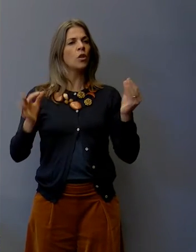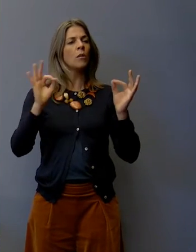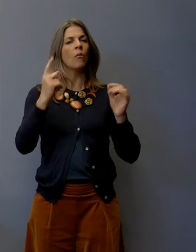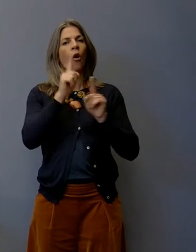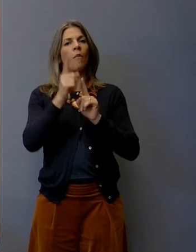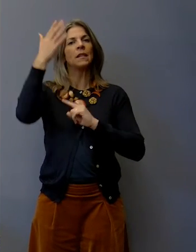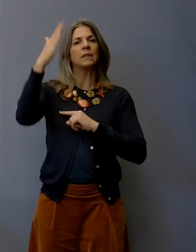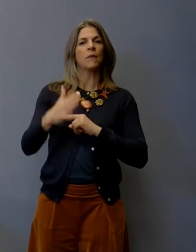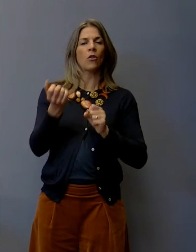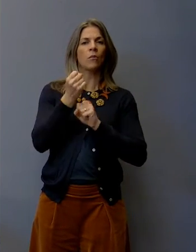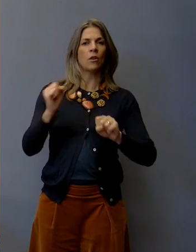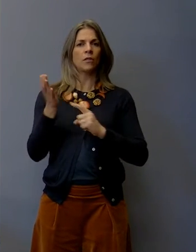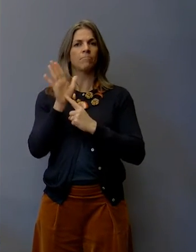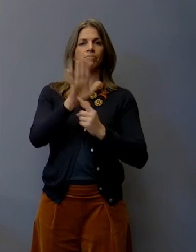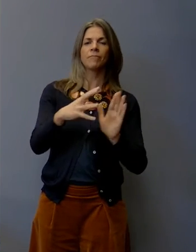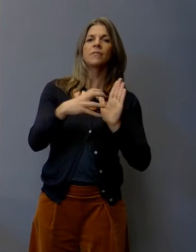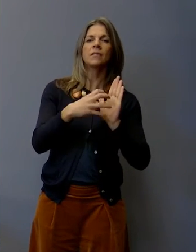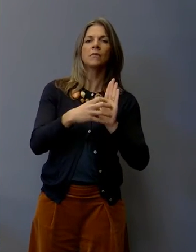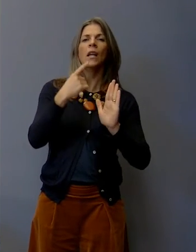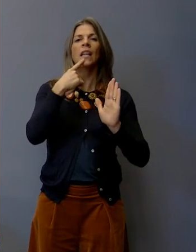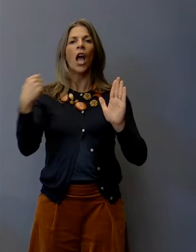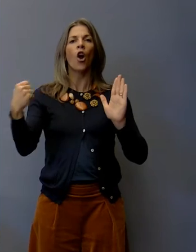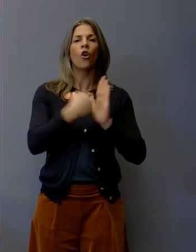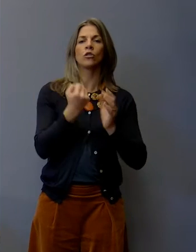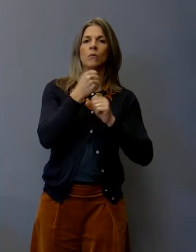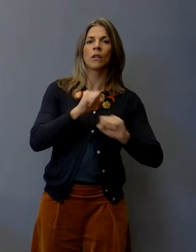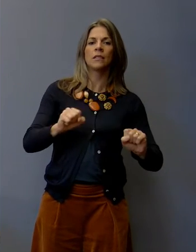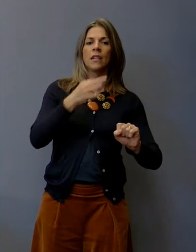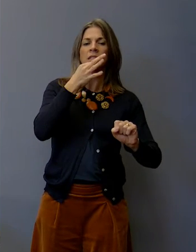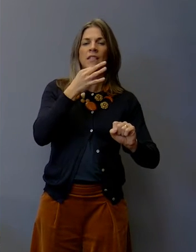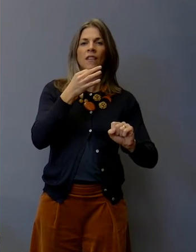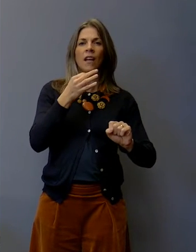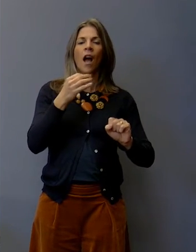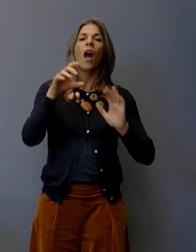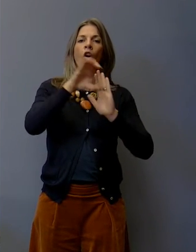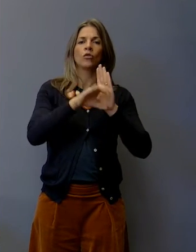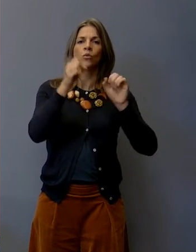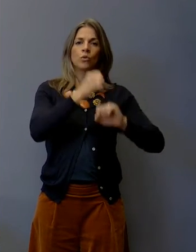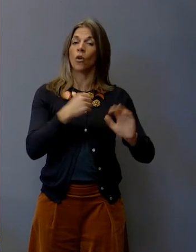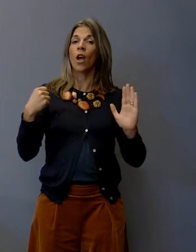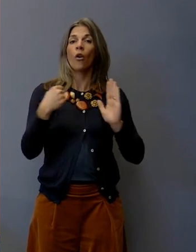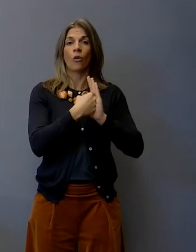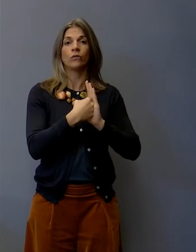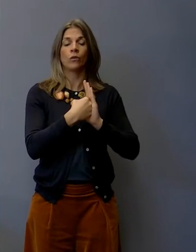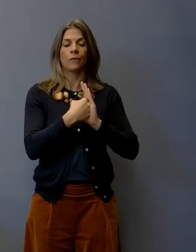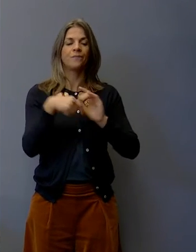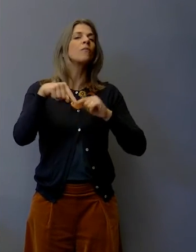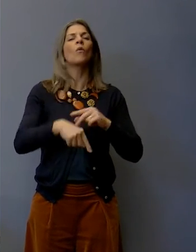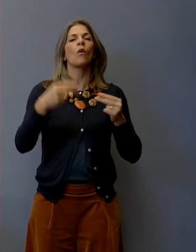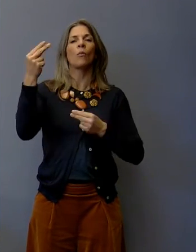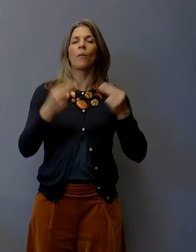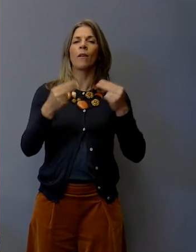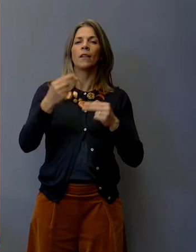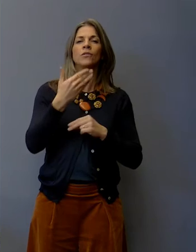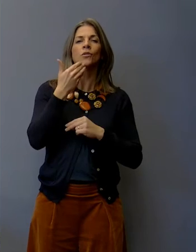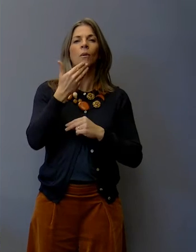patrimonio contrasta con i principi costituzionali in questo bilancio mancano anche richiami ai valori fondanti cui